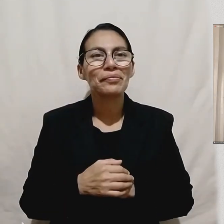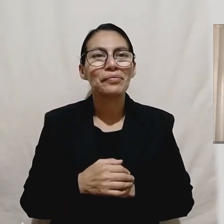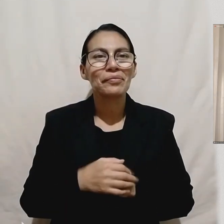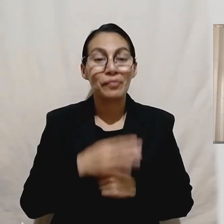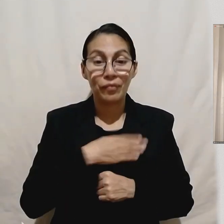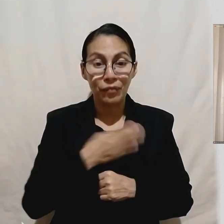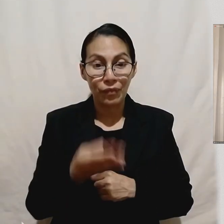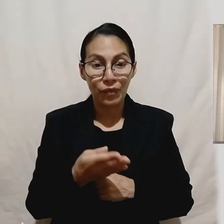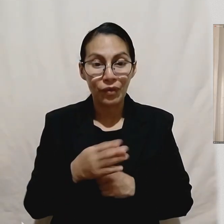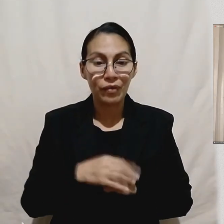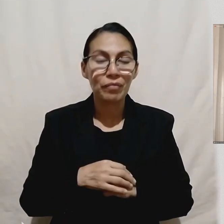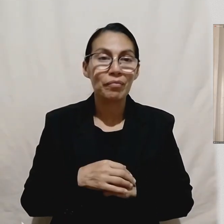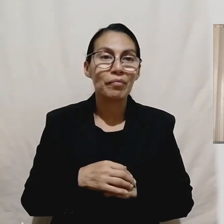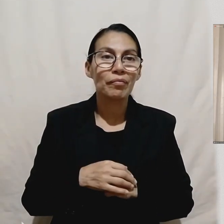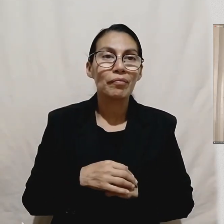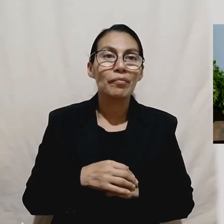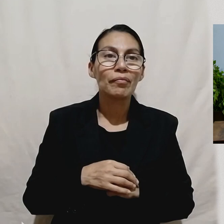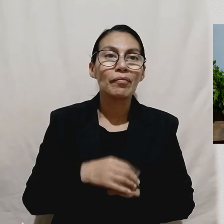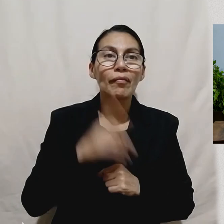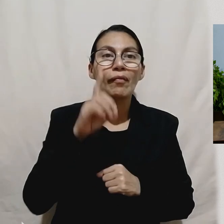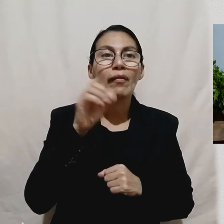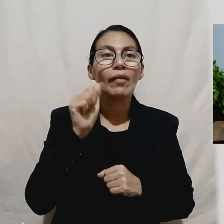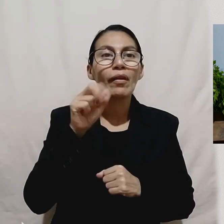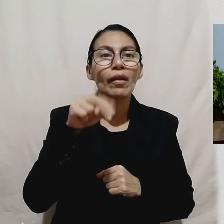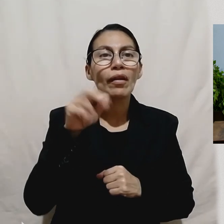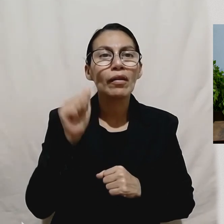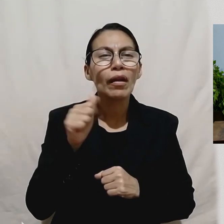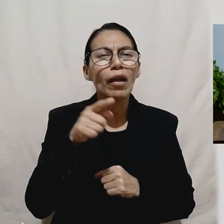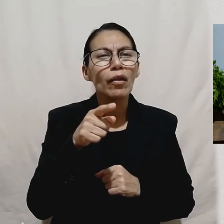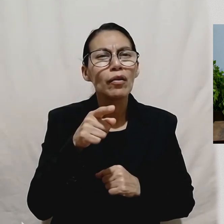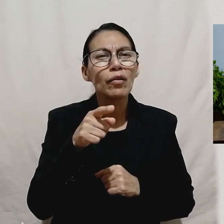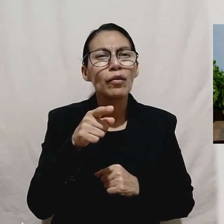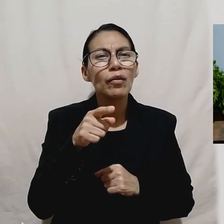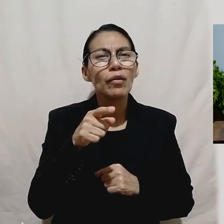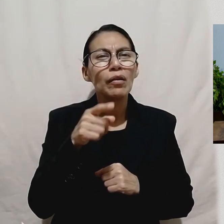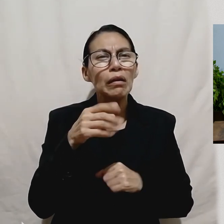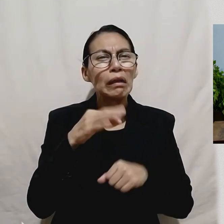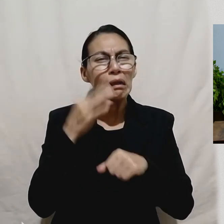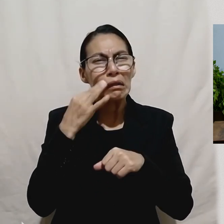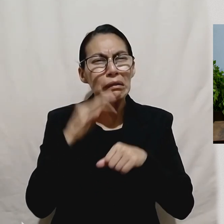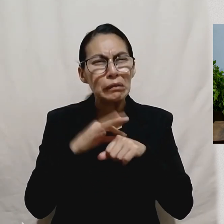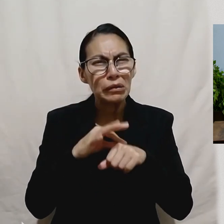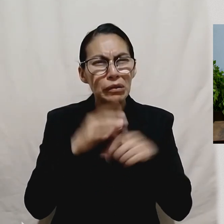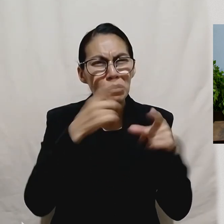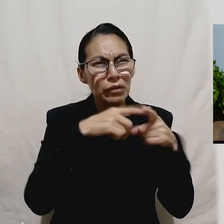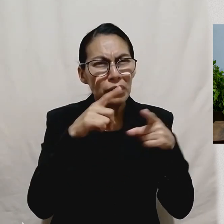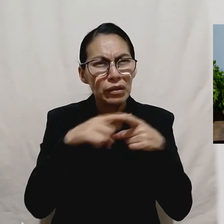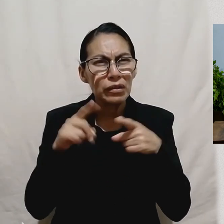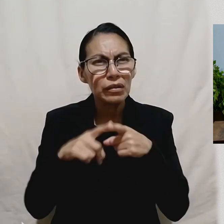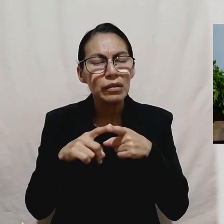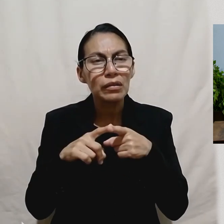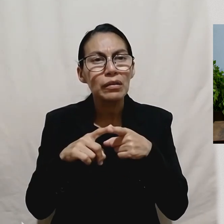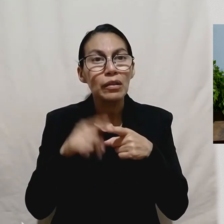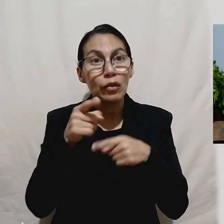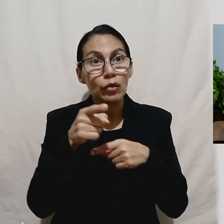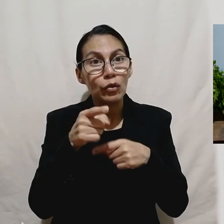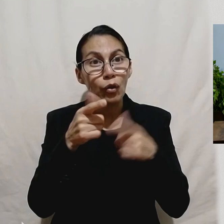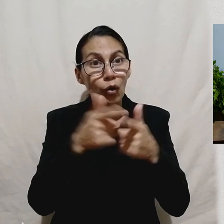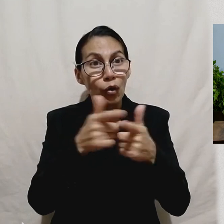y bueno Danna tú tienes varias anécdotas inclusive tienes